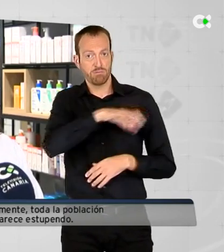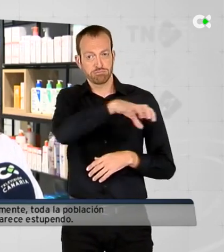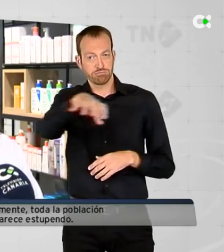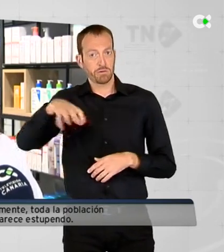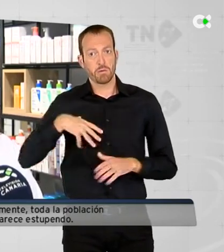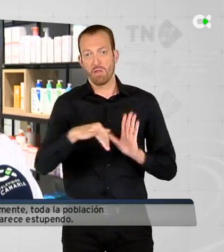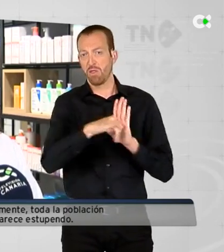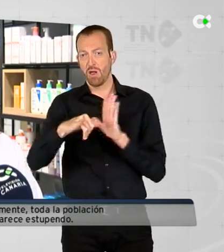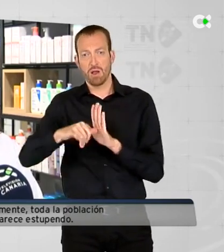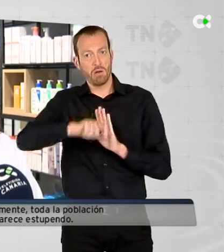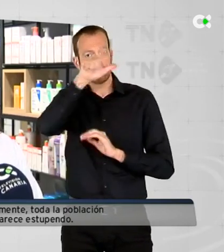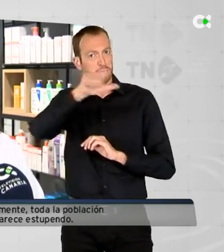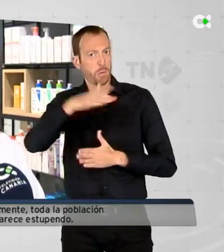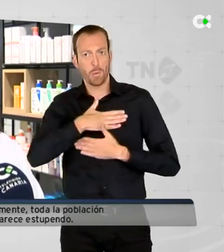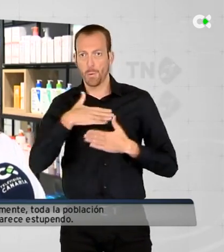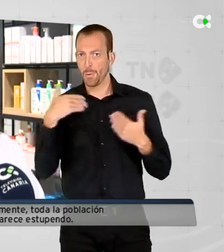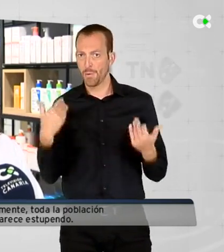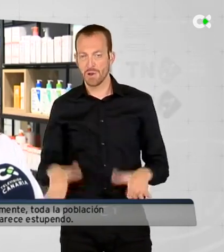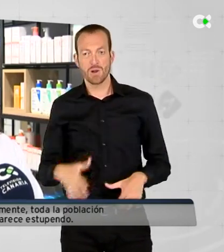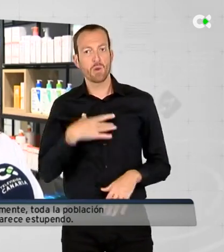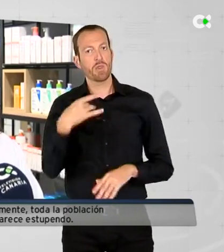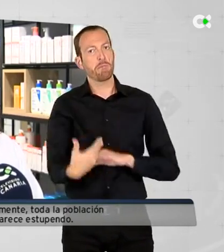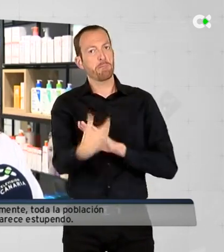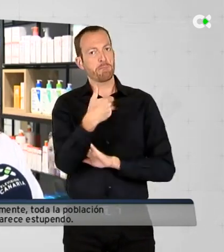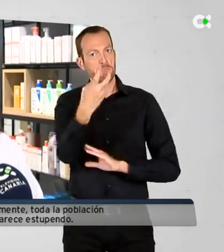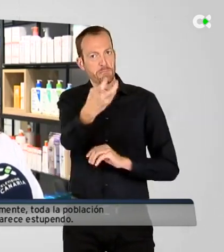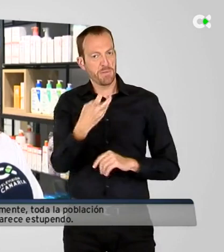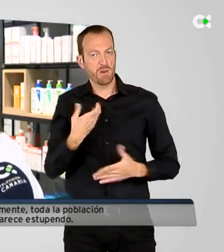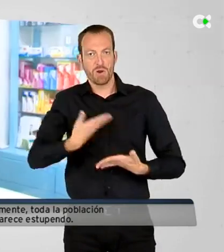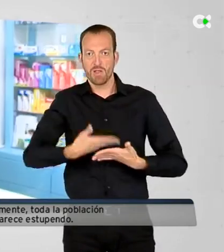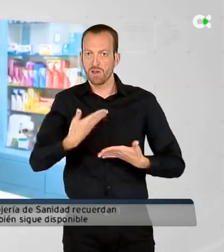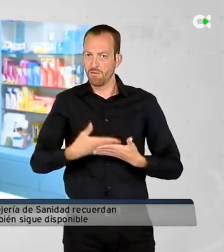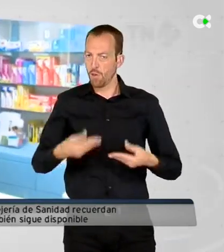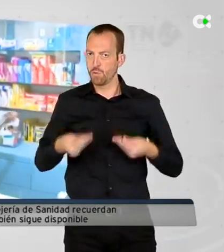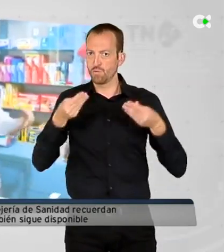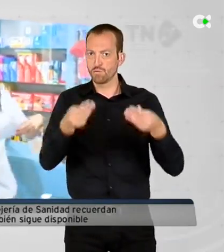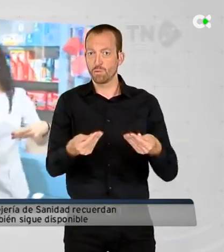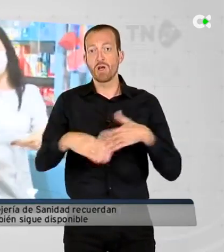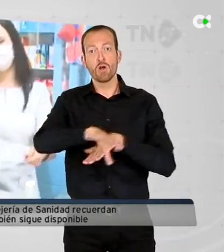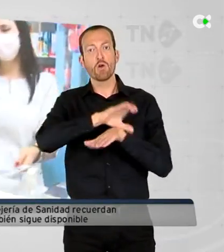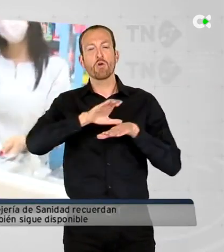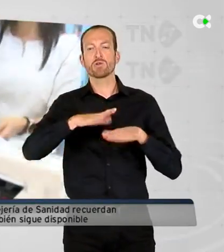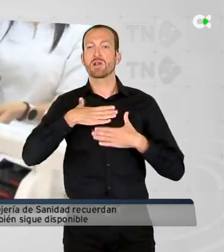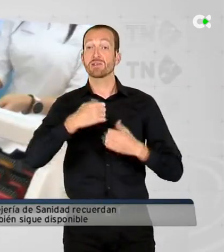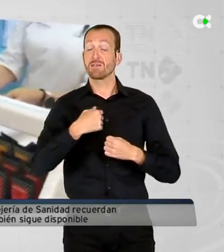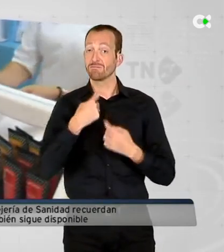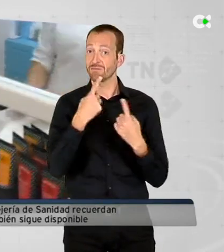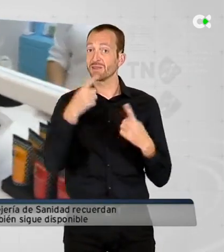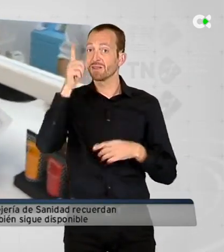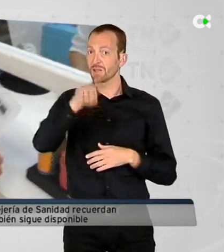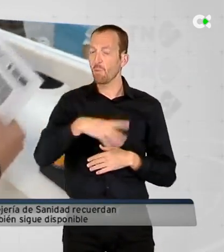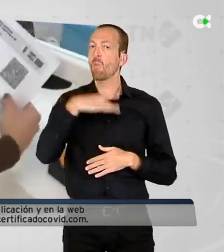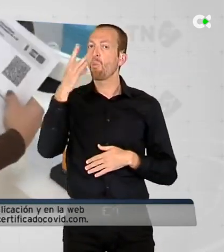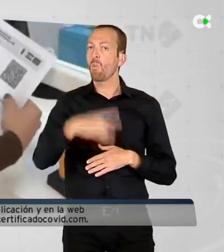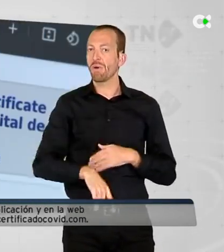alcance de prácticamente toda la población me parece estupendo desde la consejería de sanidad recuerdan que también sigue